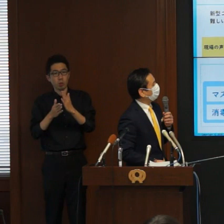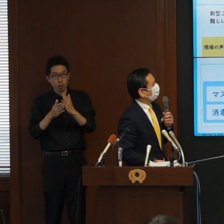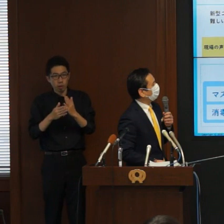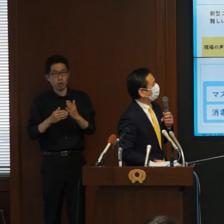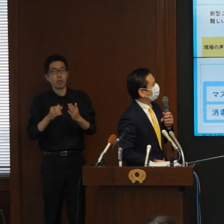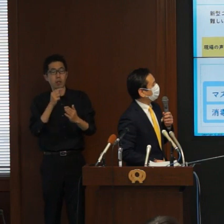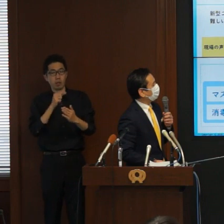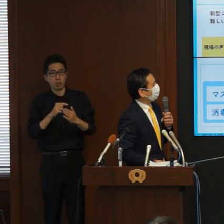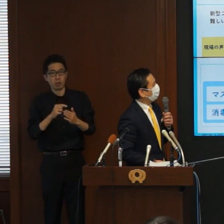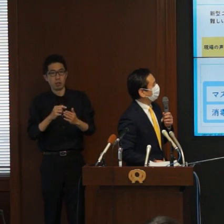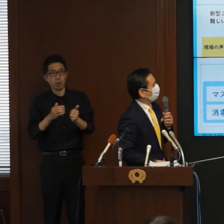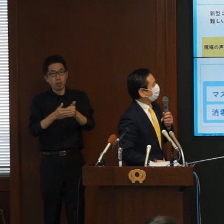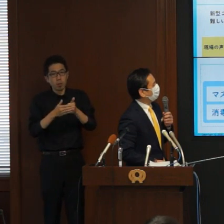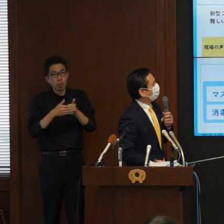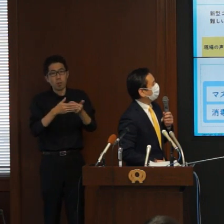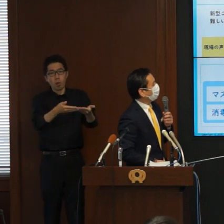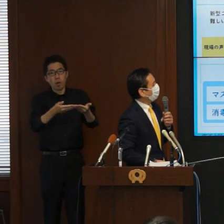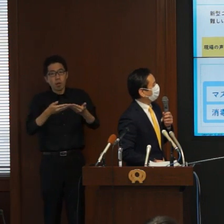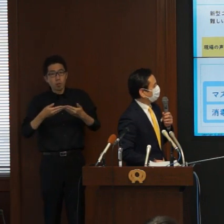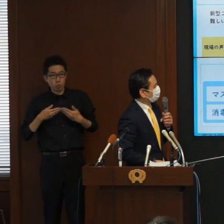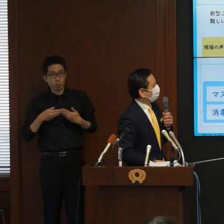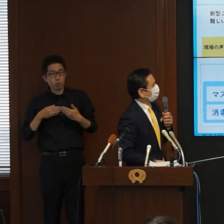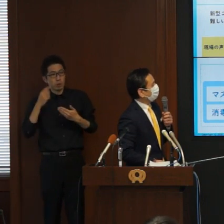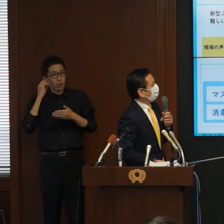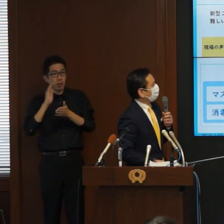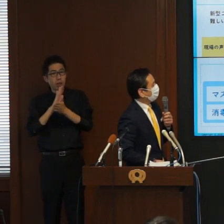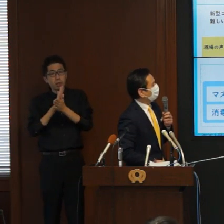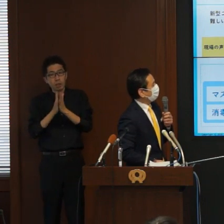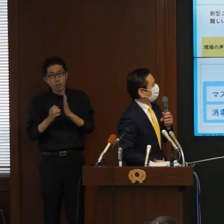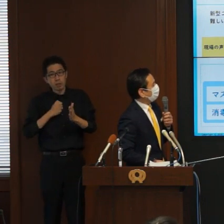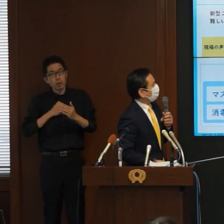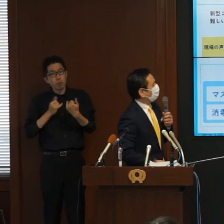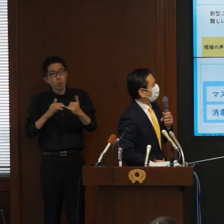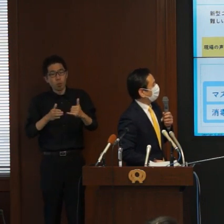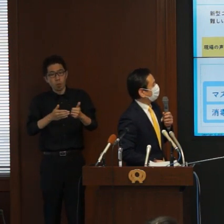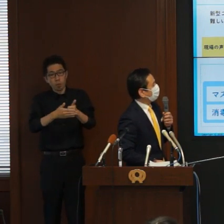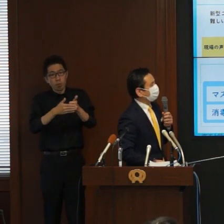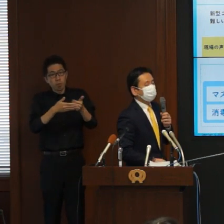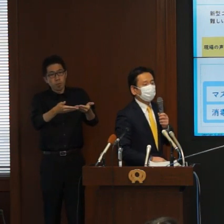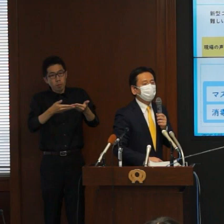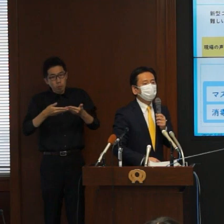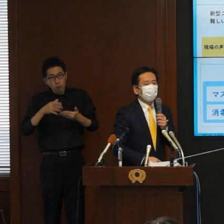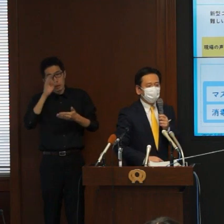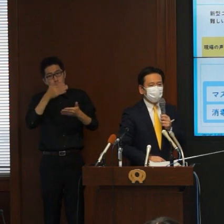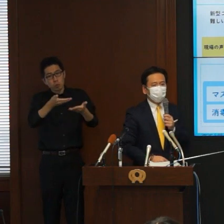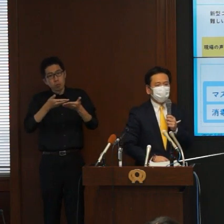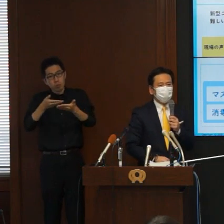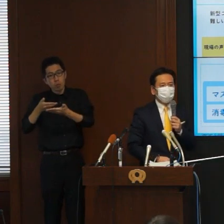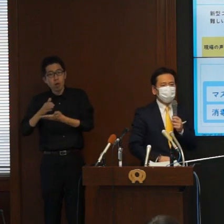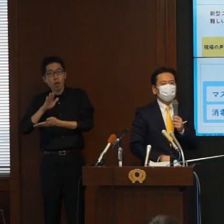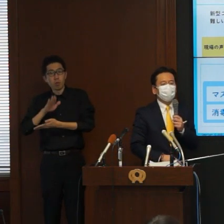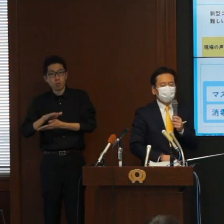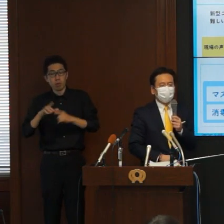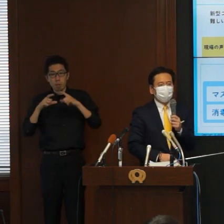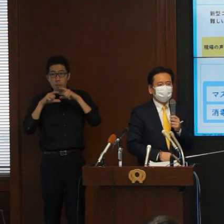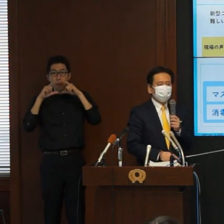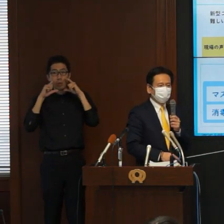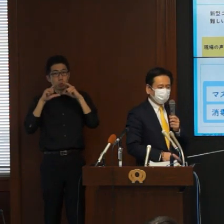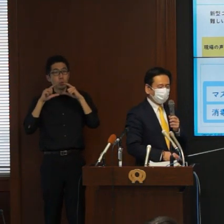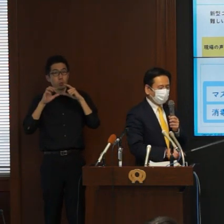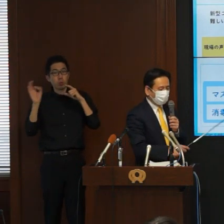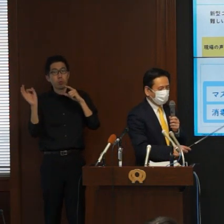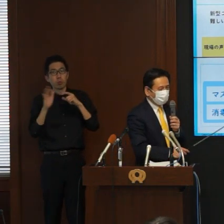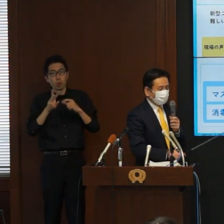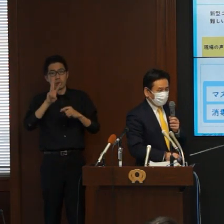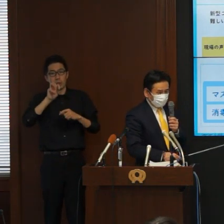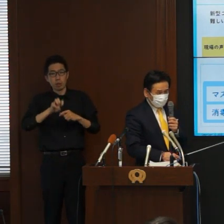付を随時いただいております。これまで33万枚無償でいただいて、無